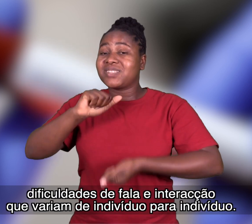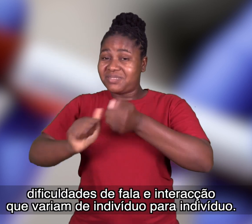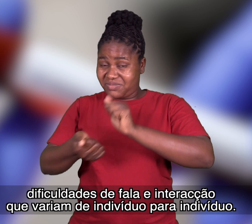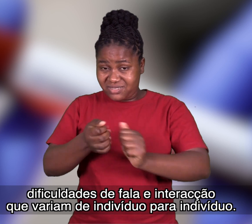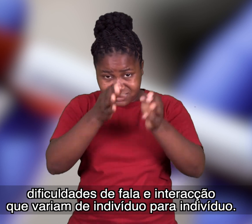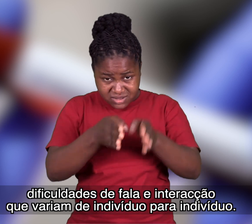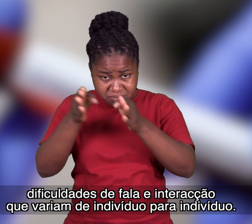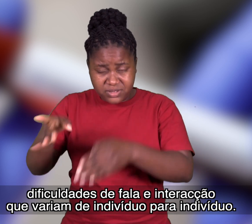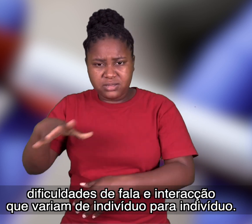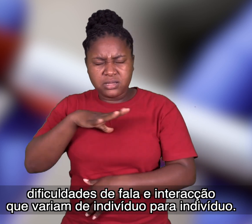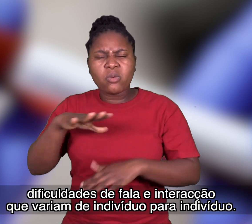variam de indevido para indevido.